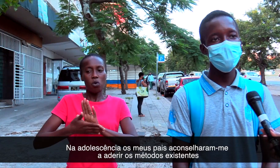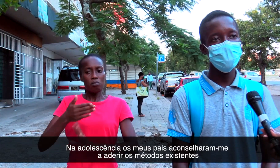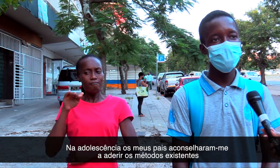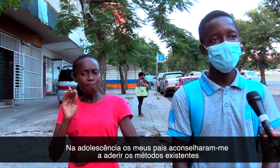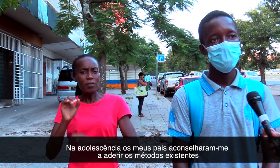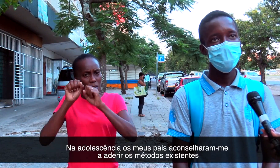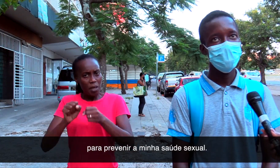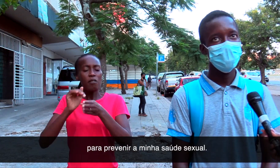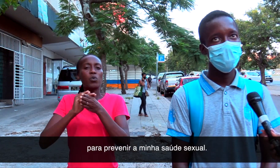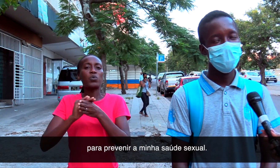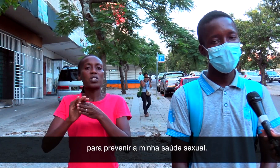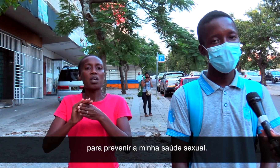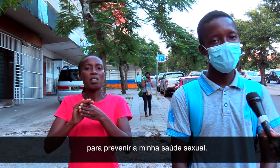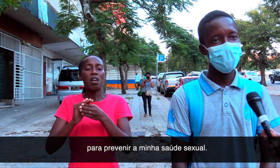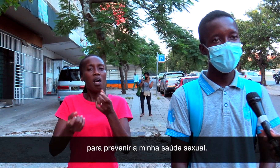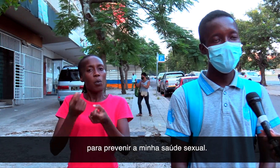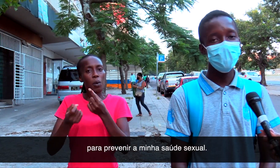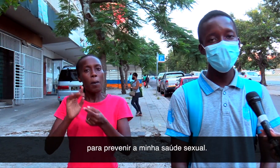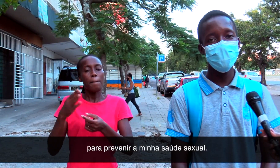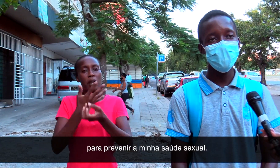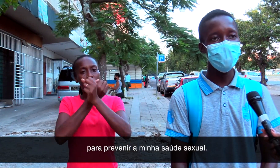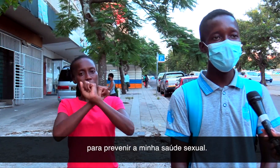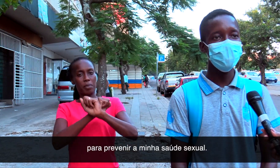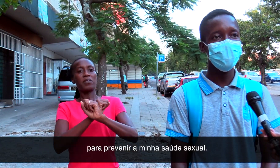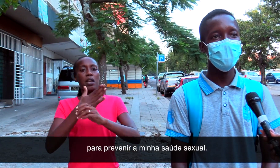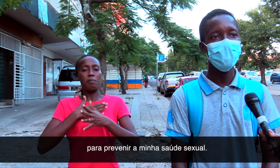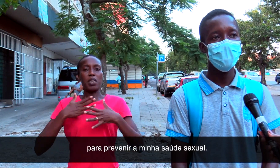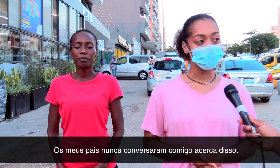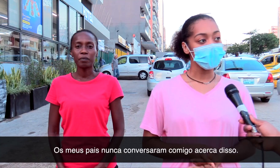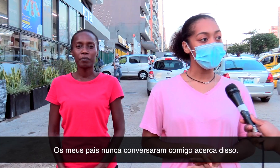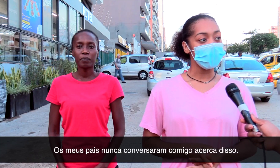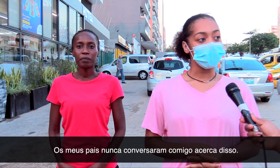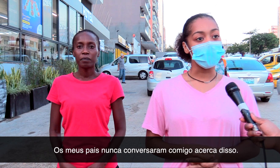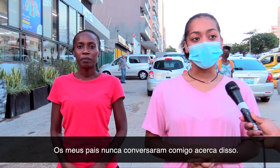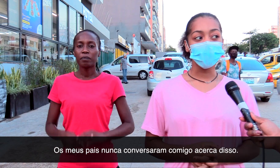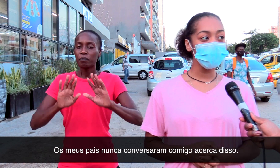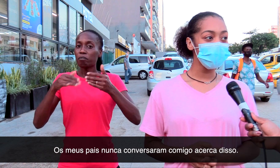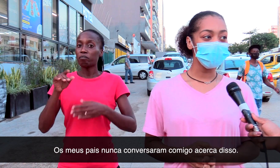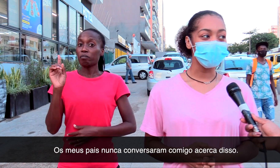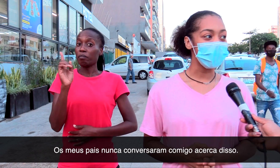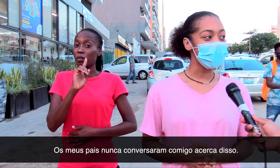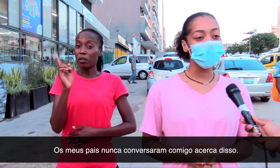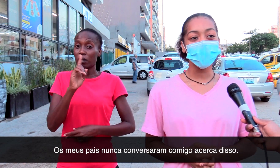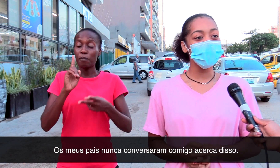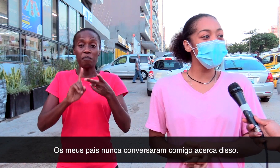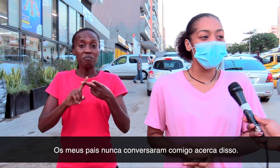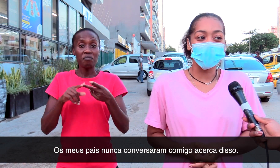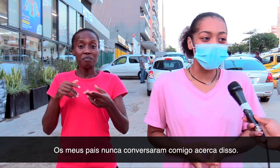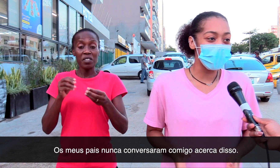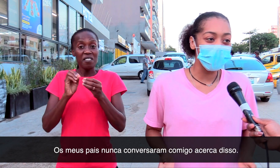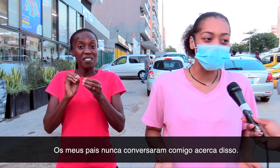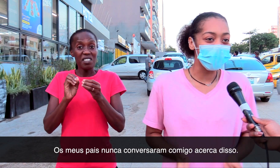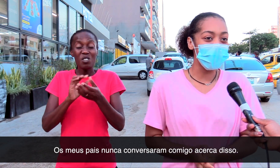métodos existentes para prevenir a minha saúde sexual. Não, praticamente